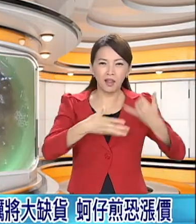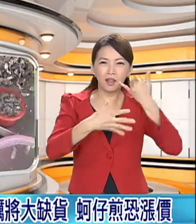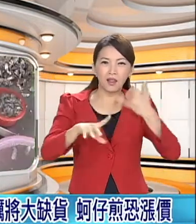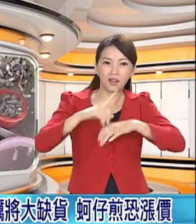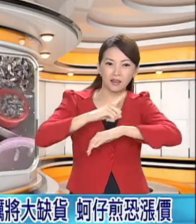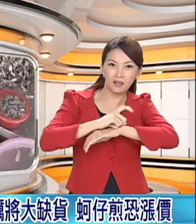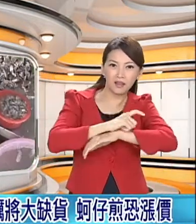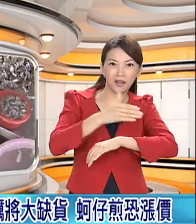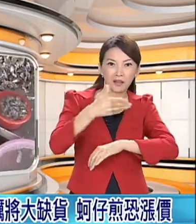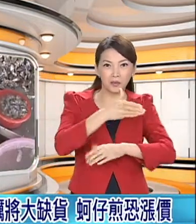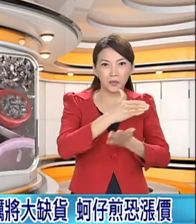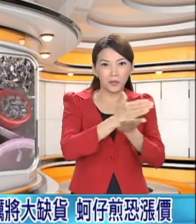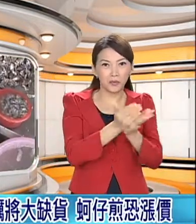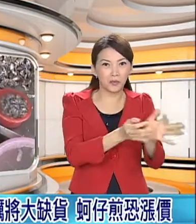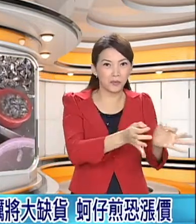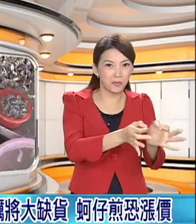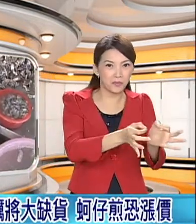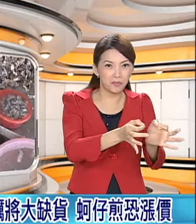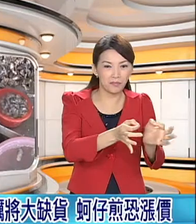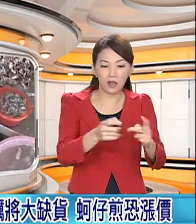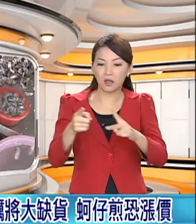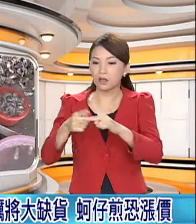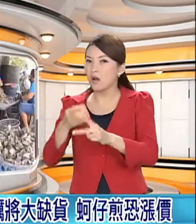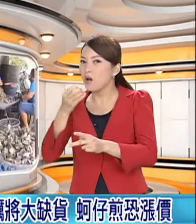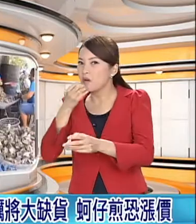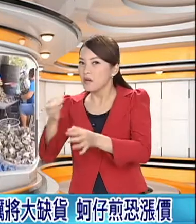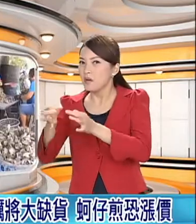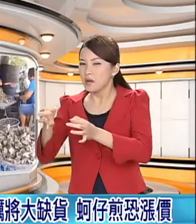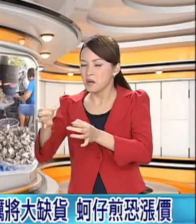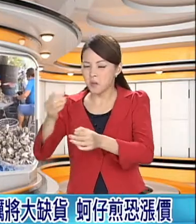接冲击到了海鲜店跟小吃店。